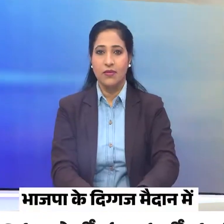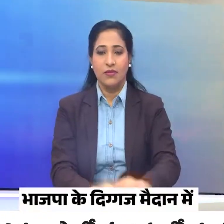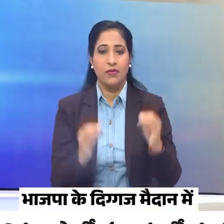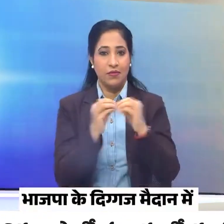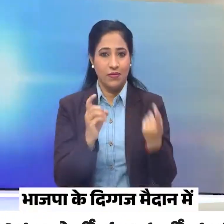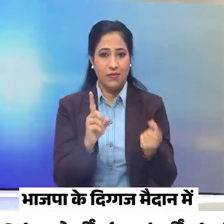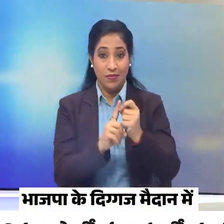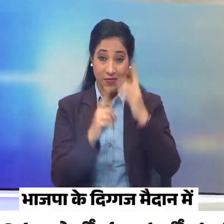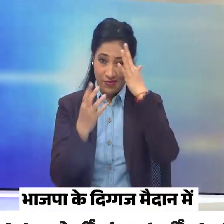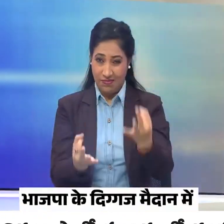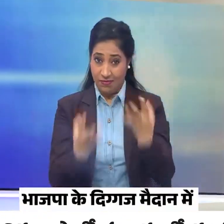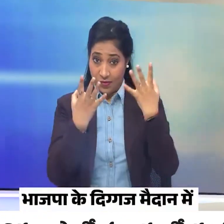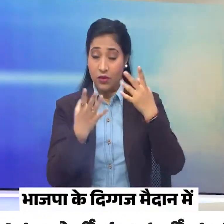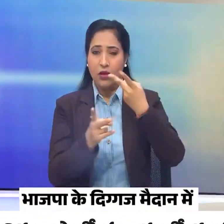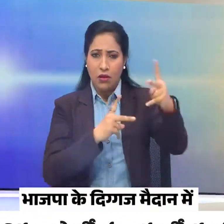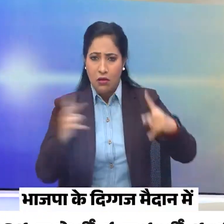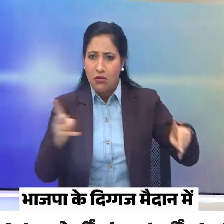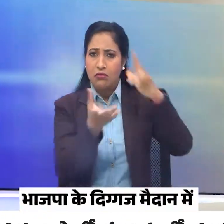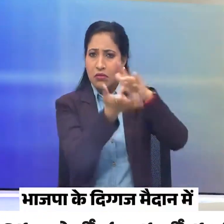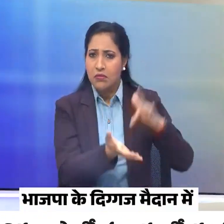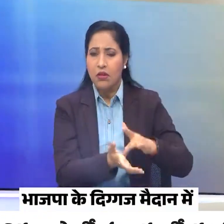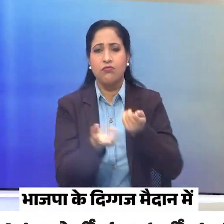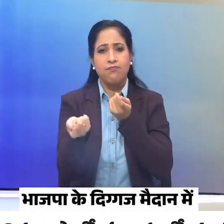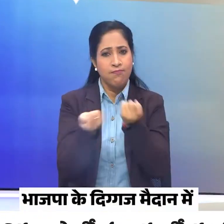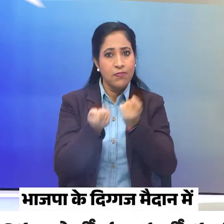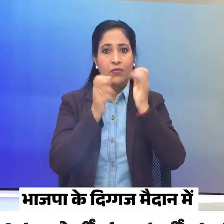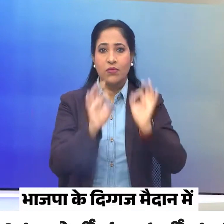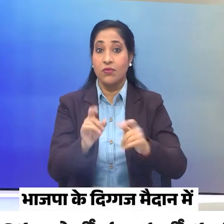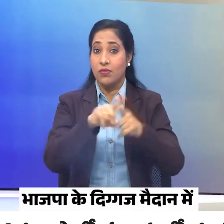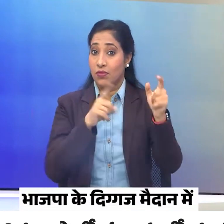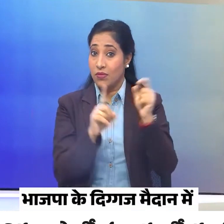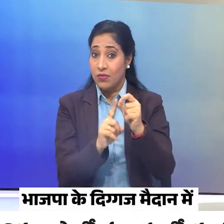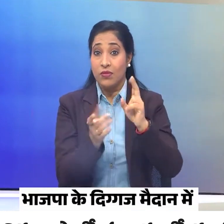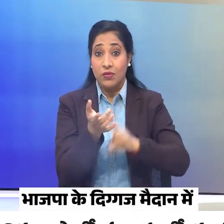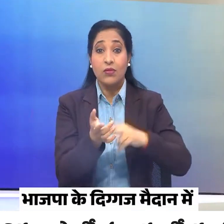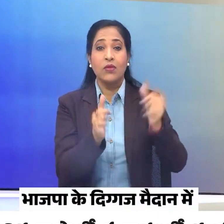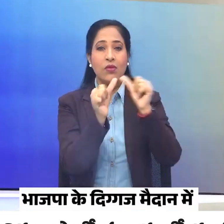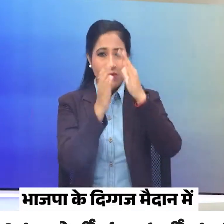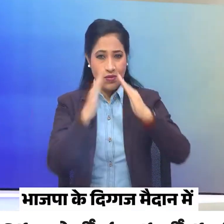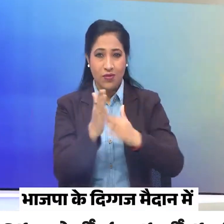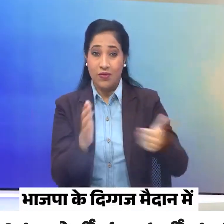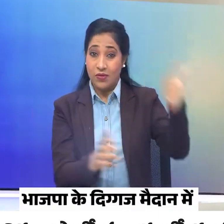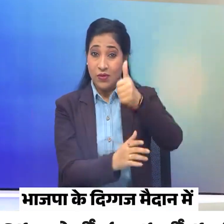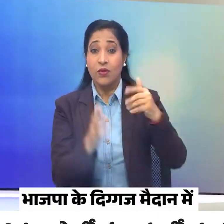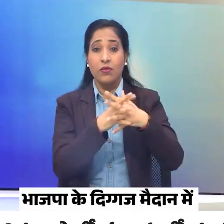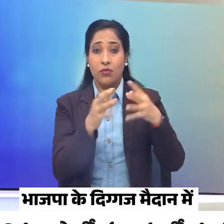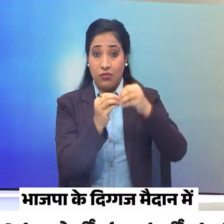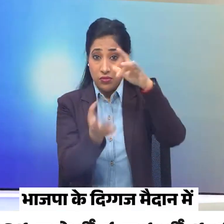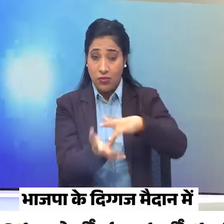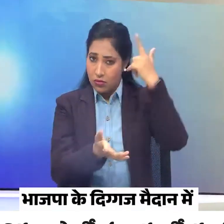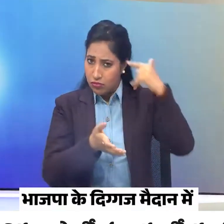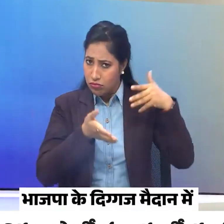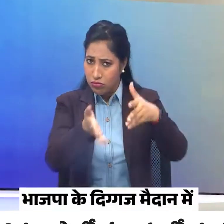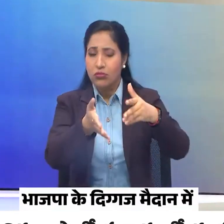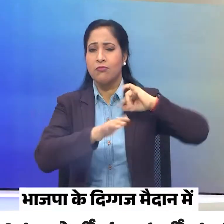भाजपा के दिग्गजों ने भी अलग अलग राज्यों में संभाली कमान। जेपी नड्डा और अमित शाह की पश्चिम बंगाल में रोड शो और